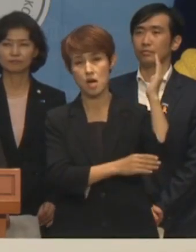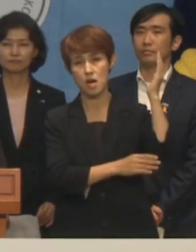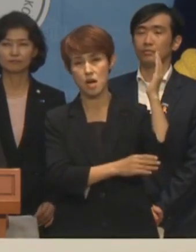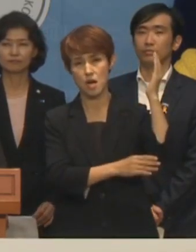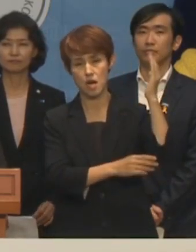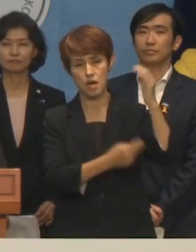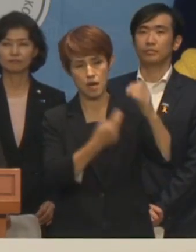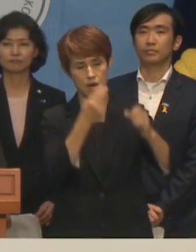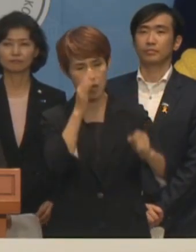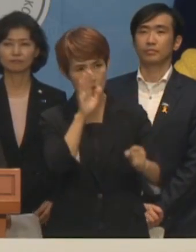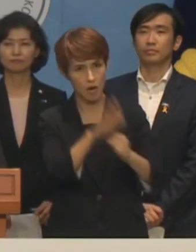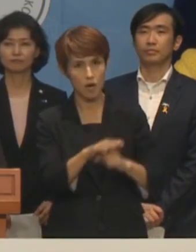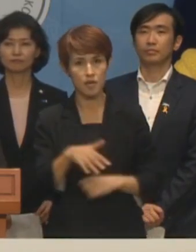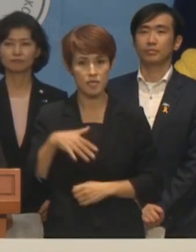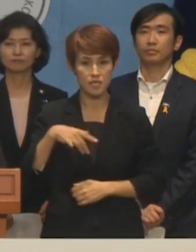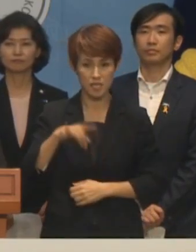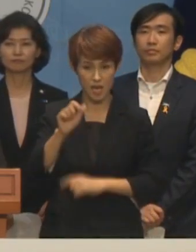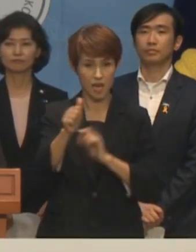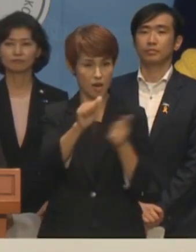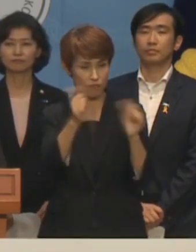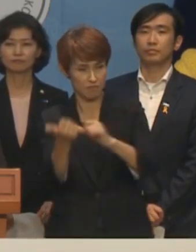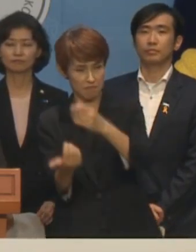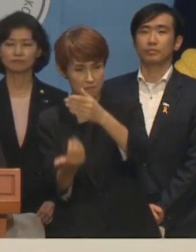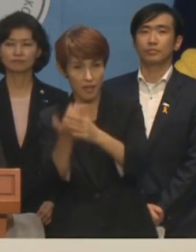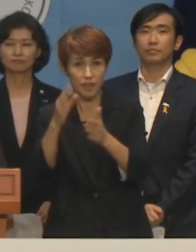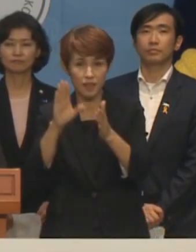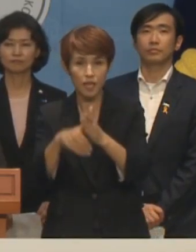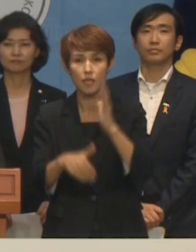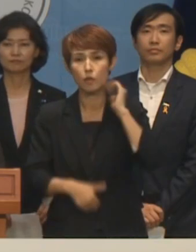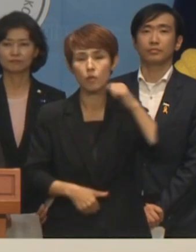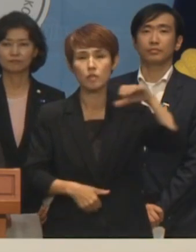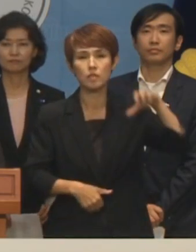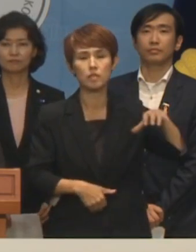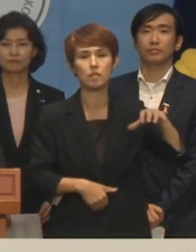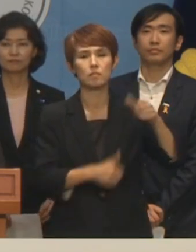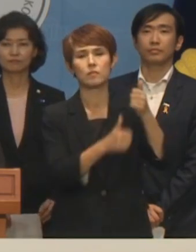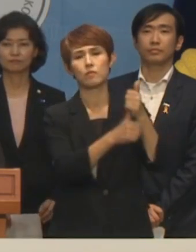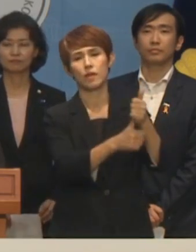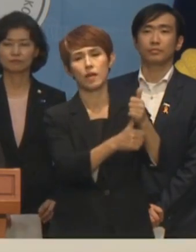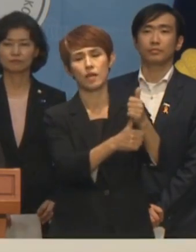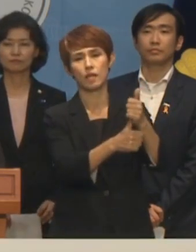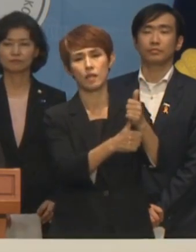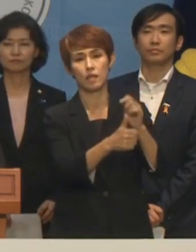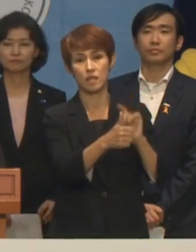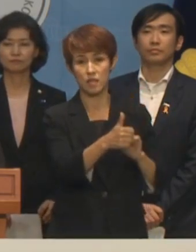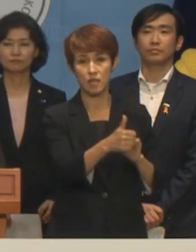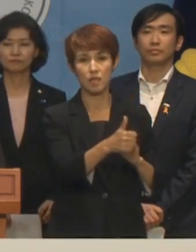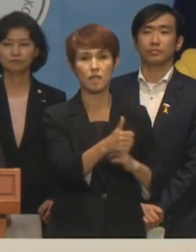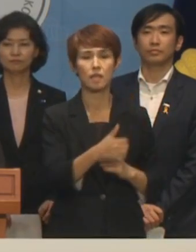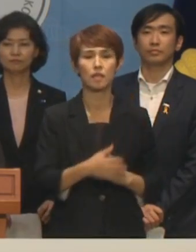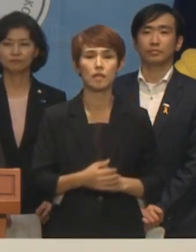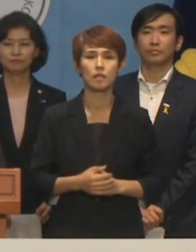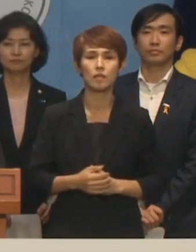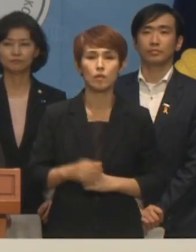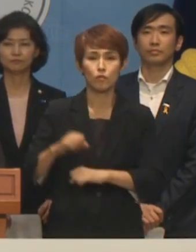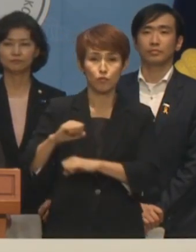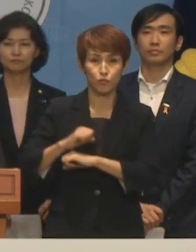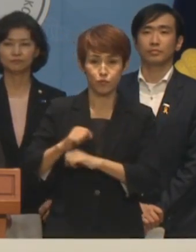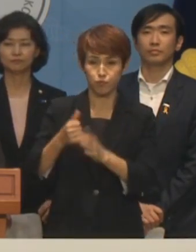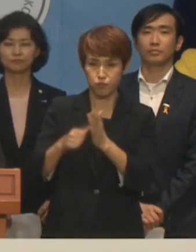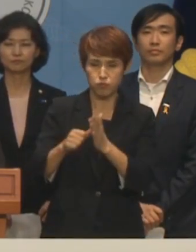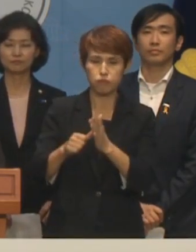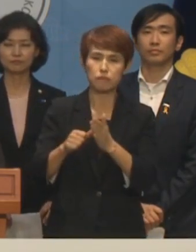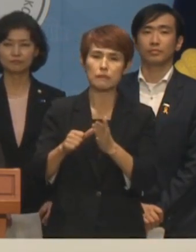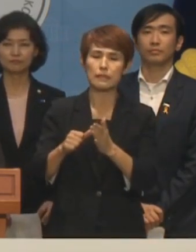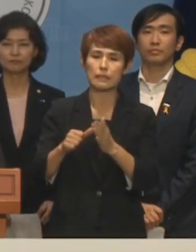쏟아냈다. 최해병 사망 당시 대통령실 법률 비서관이었던 주진우 국회의원은 군 장비를